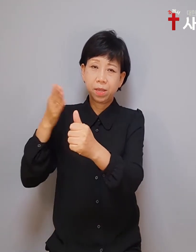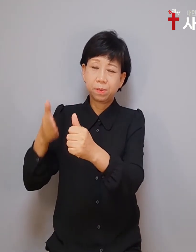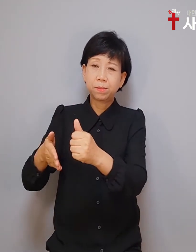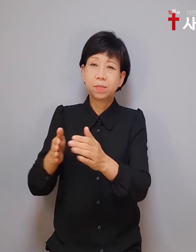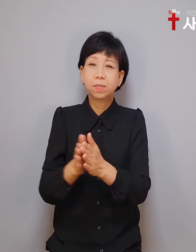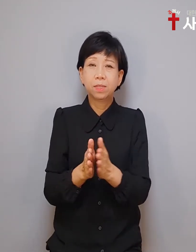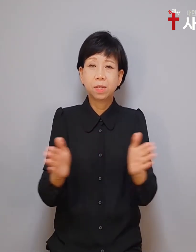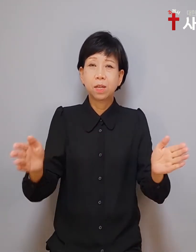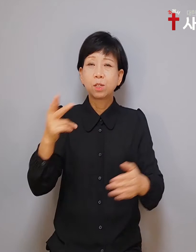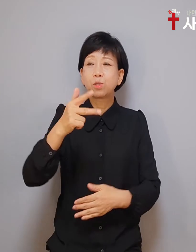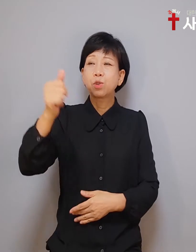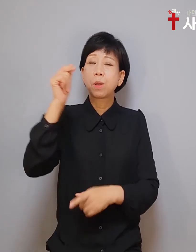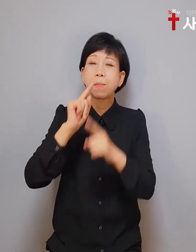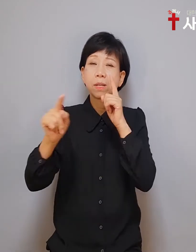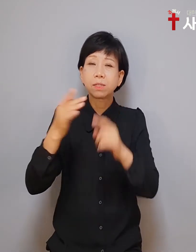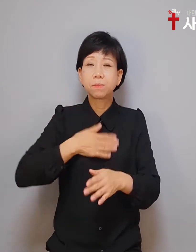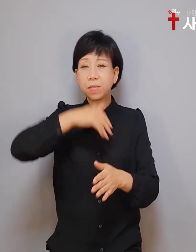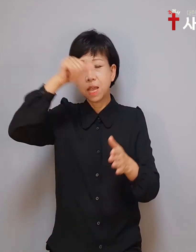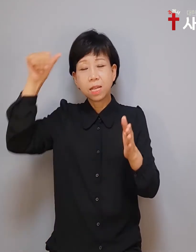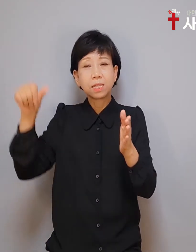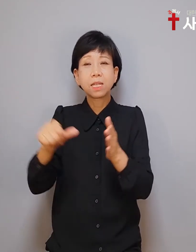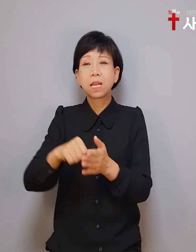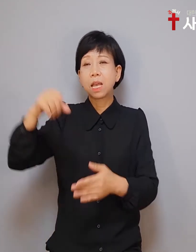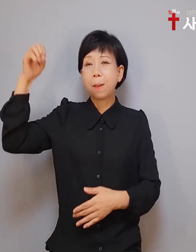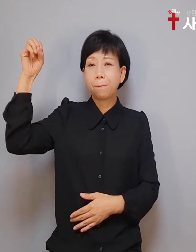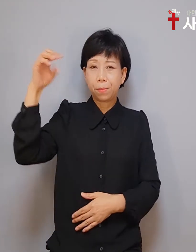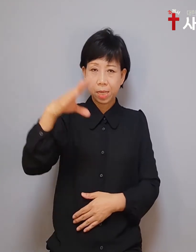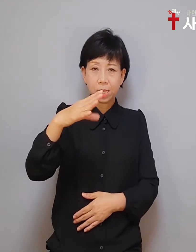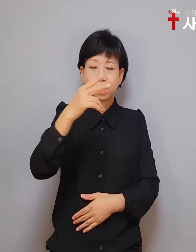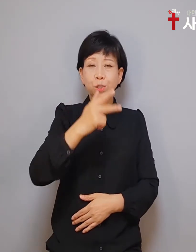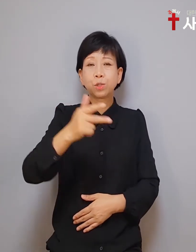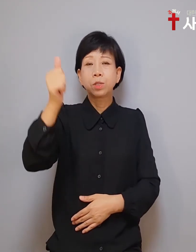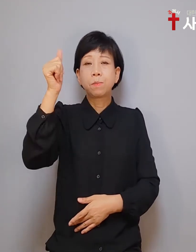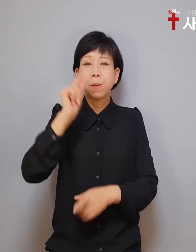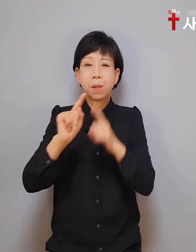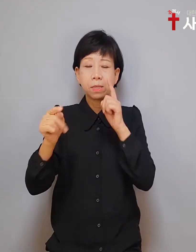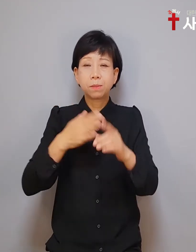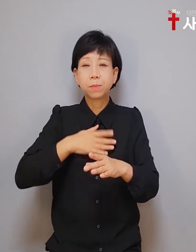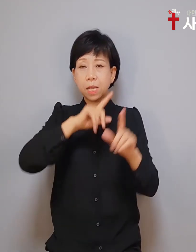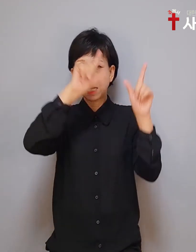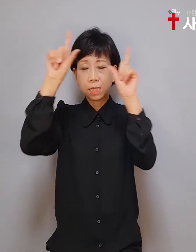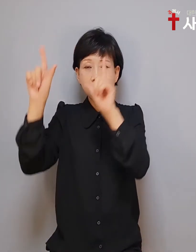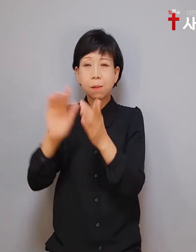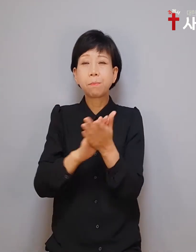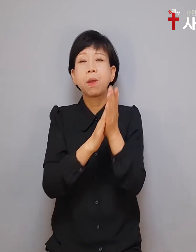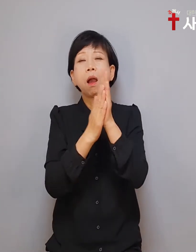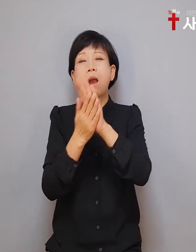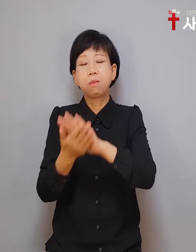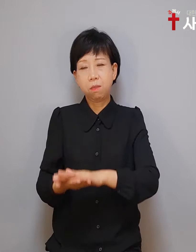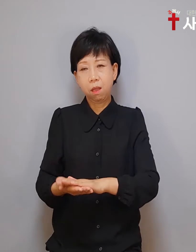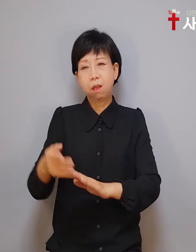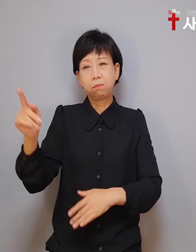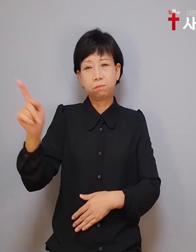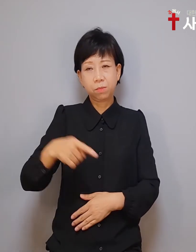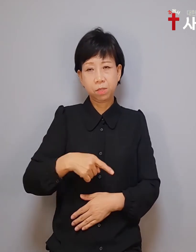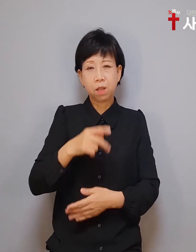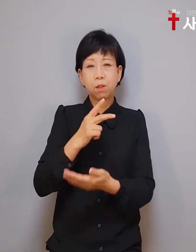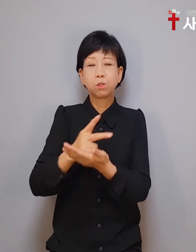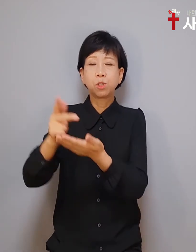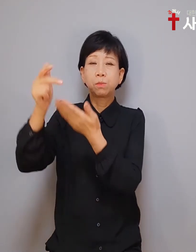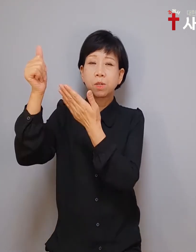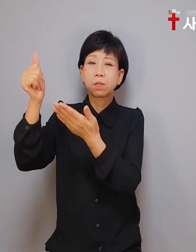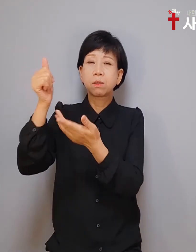주의 말씀은 내 인생의 빛입니다. 주의 말씀은 내 삶을 변화시킵니다. 주께서